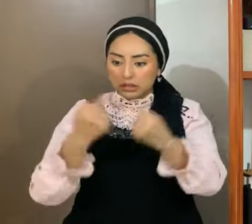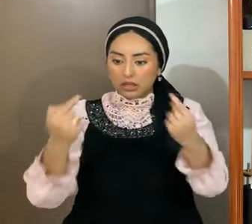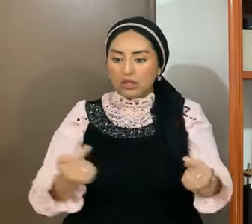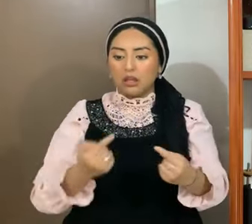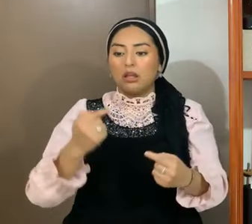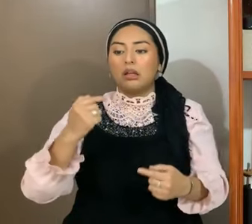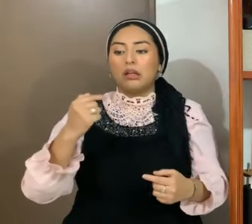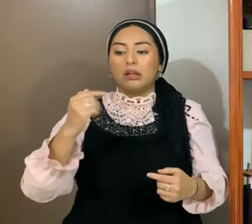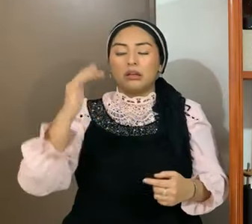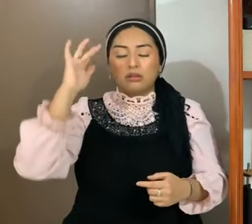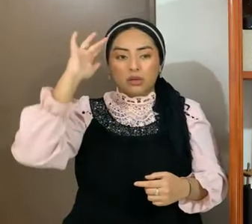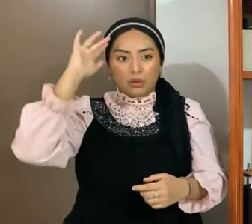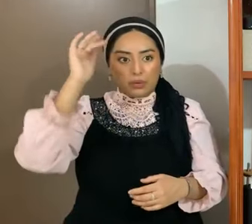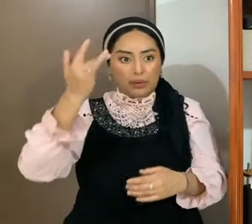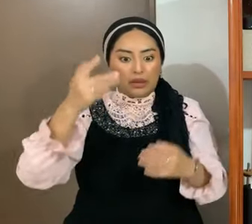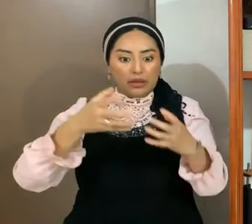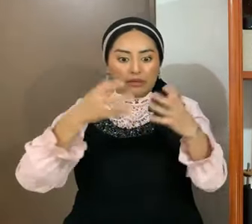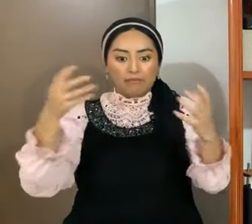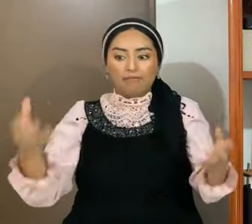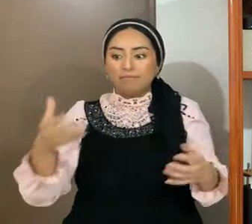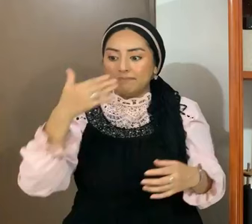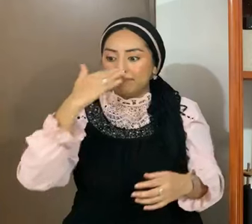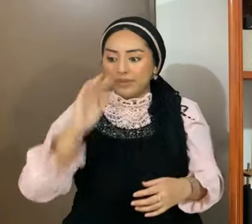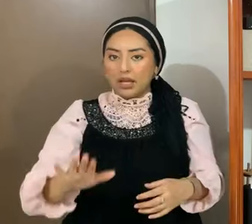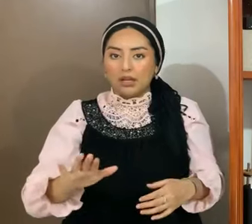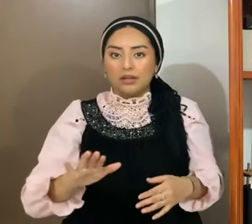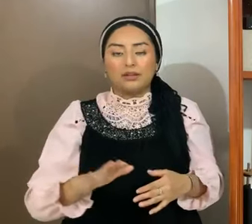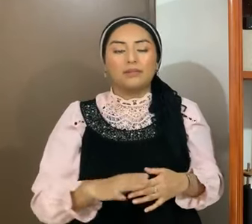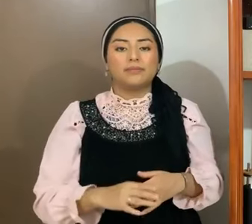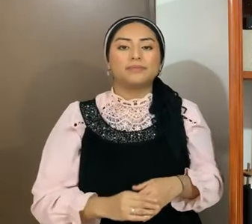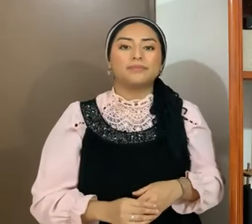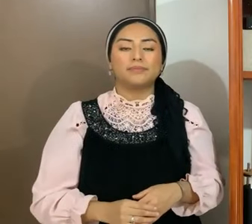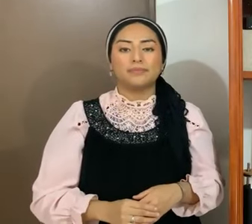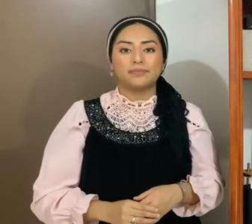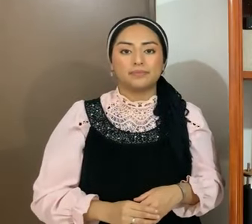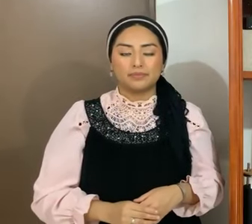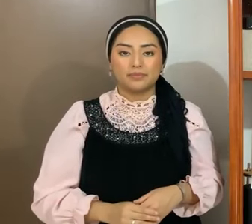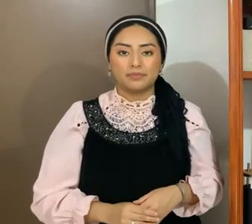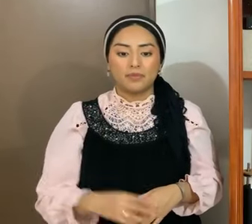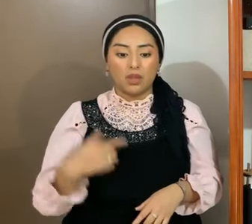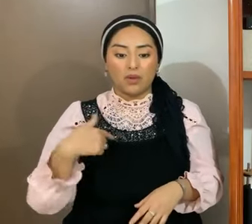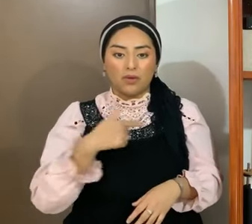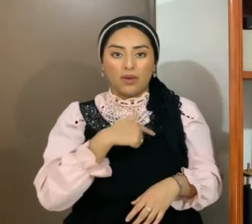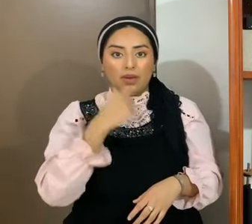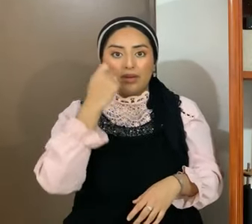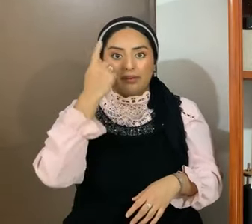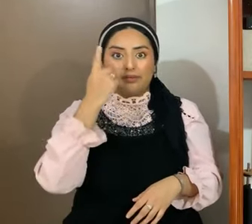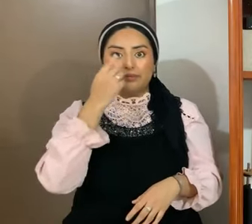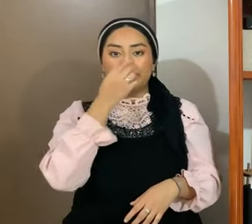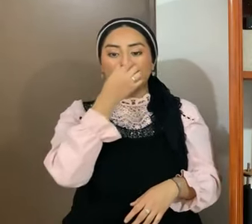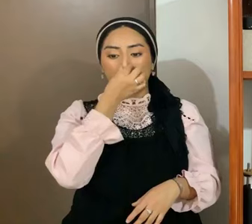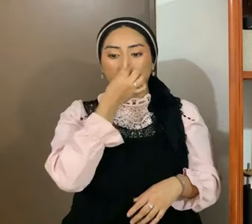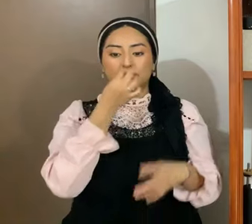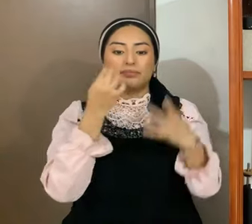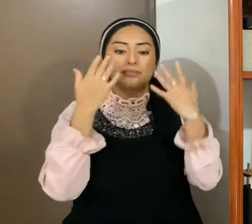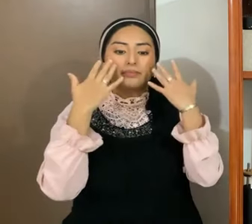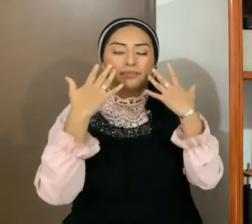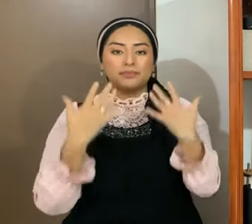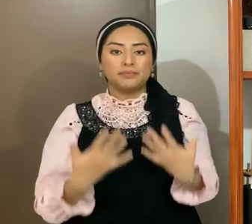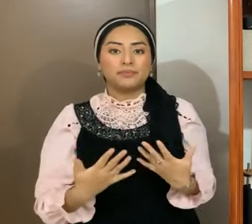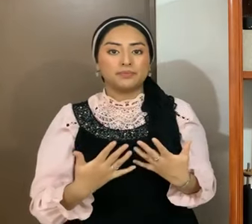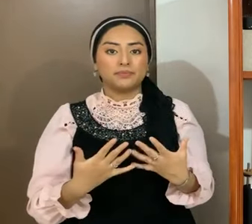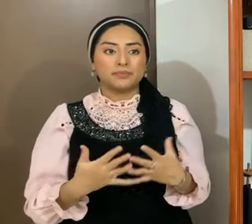fatigaste con tus maldades. De aquí es de donde podemos entender lo que les acabo de explicar, amados hermanos. Lamentablemente,